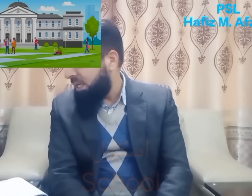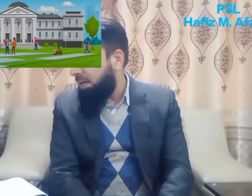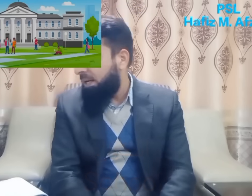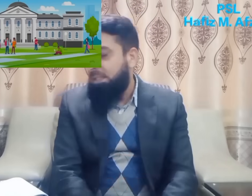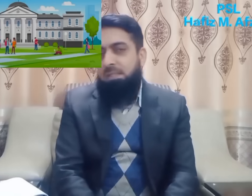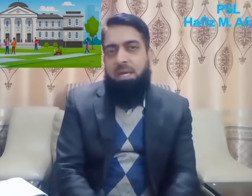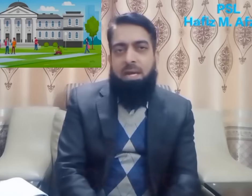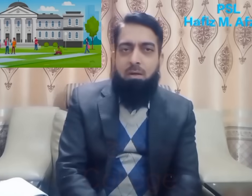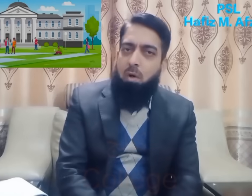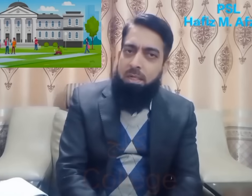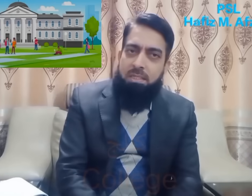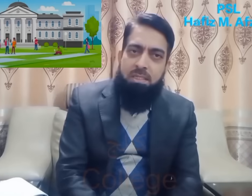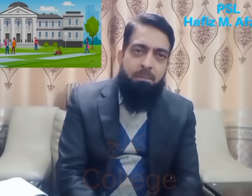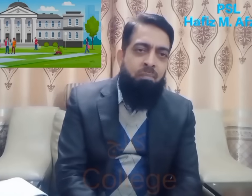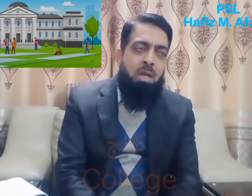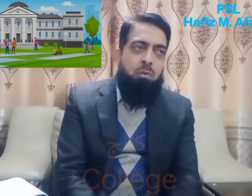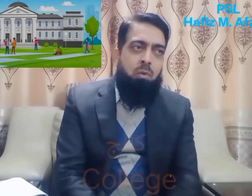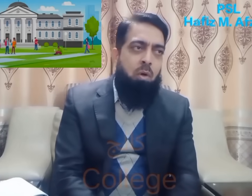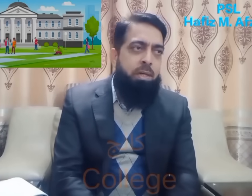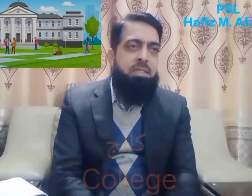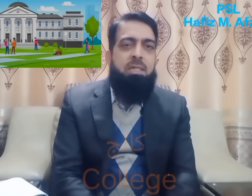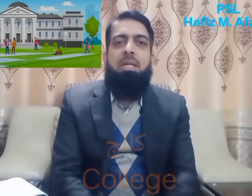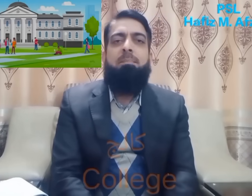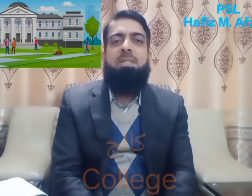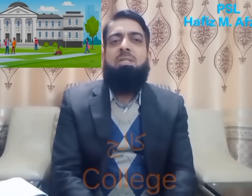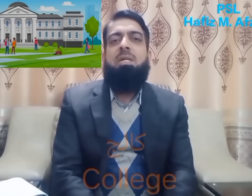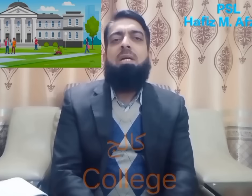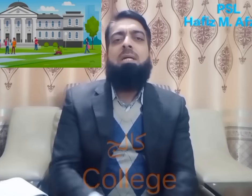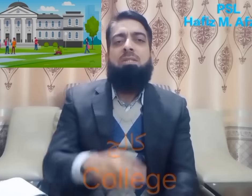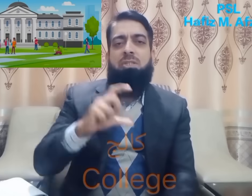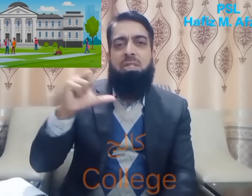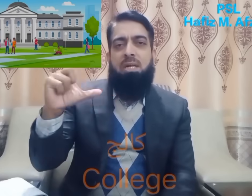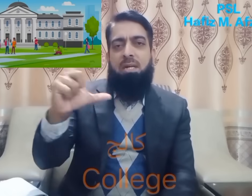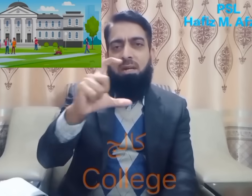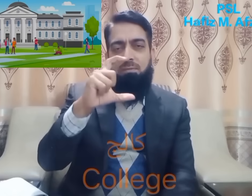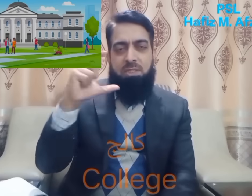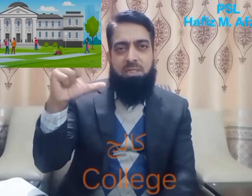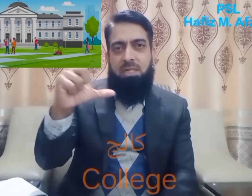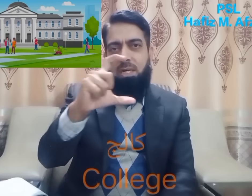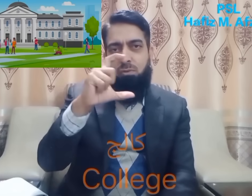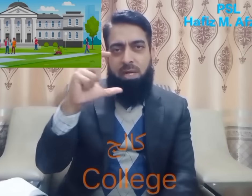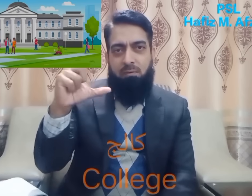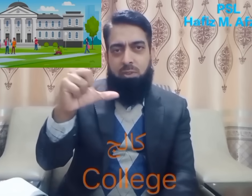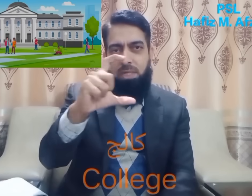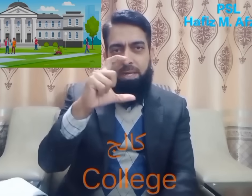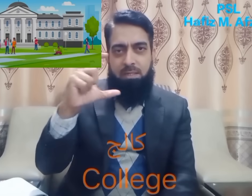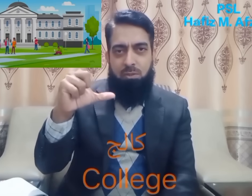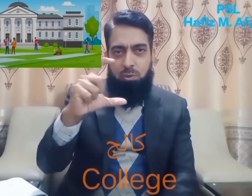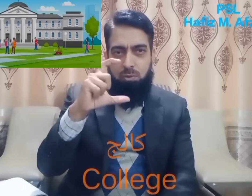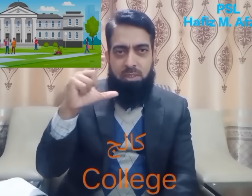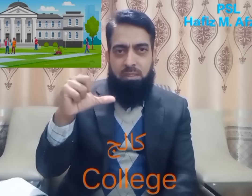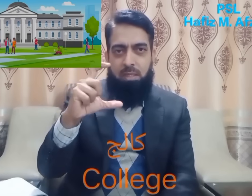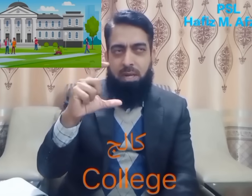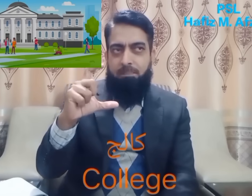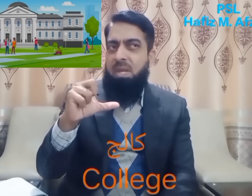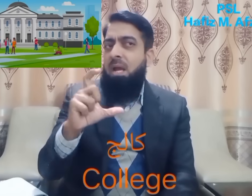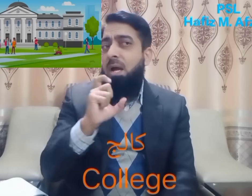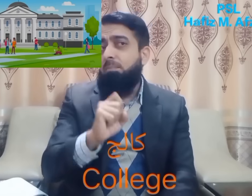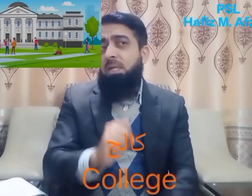तीसरा आ जाता है कॉलेज। तो कॉलेज के लिए बच्चे ये लफ्ज सी का जो है वो साइन यूज करते हैं। अब